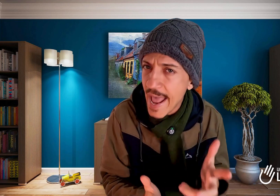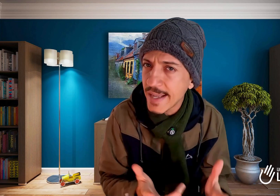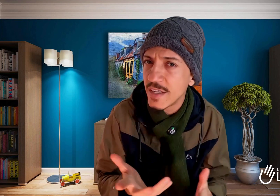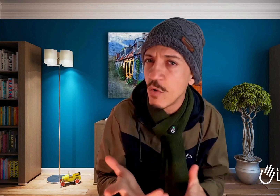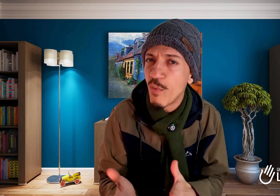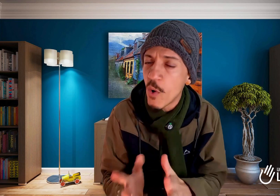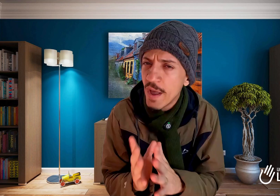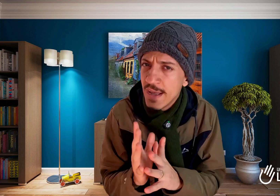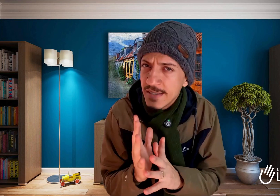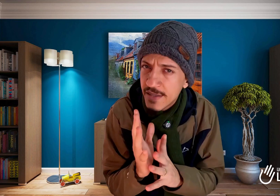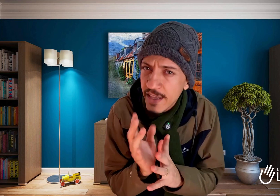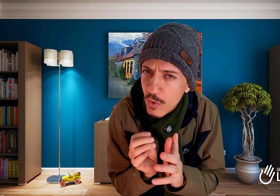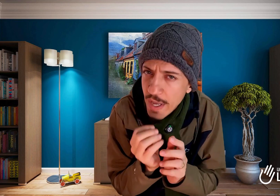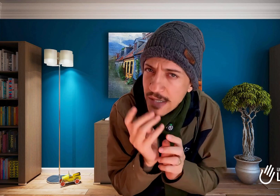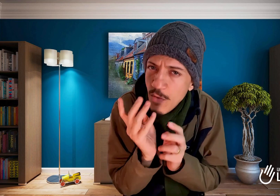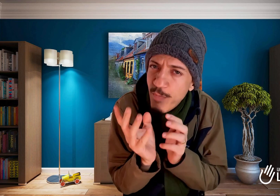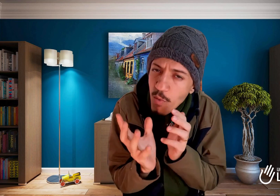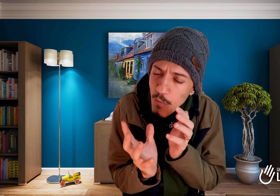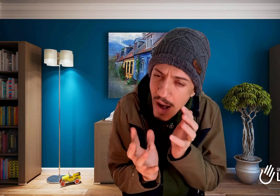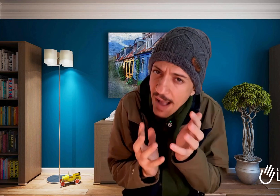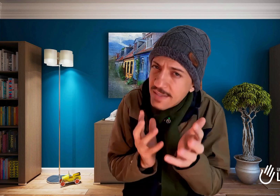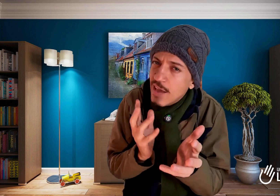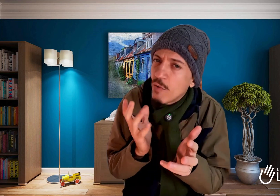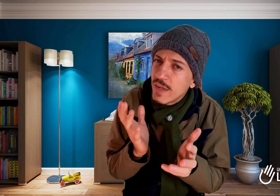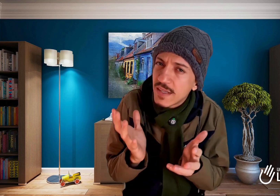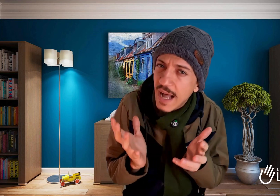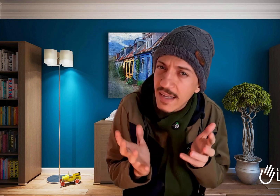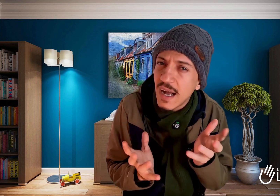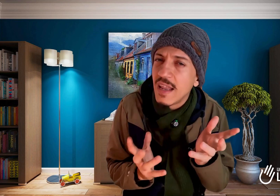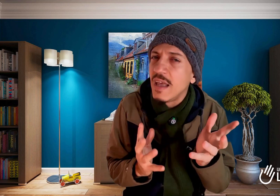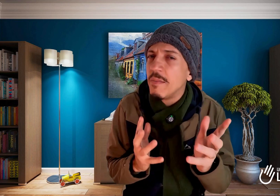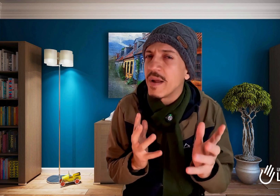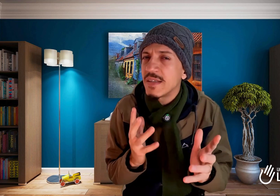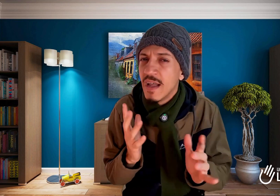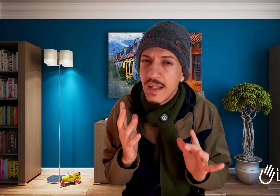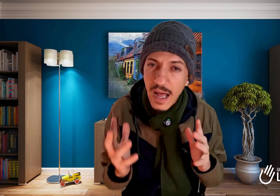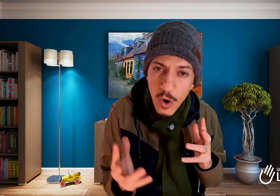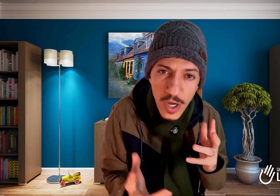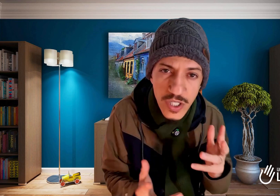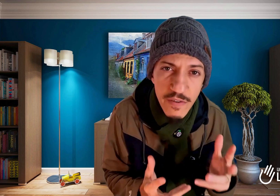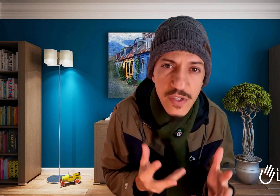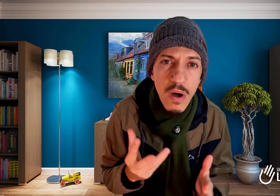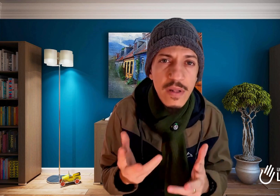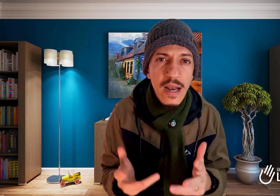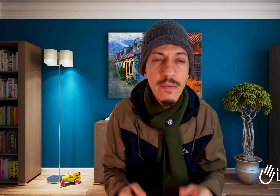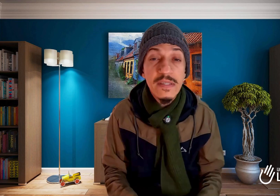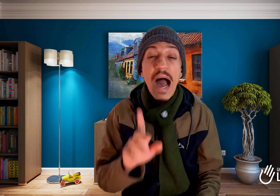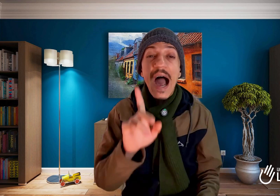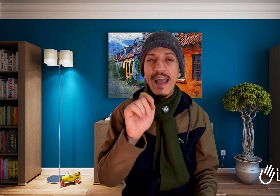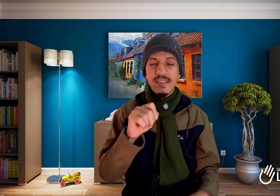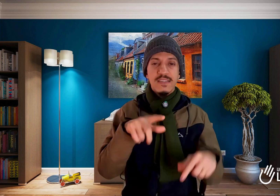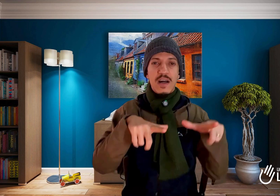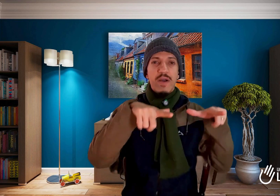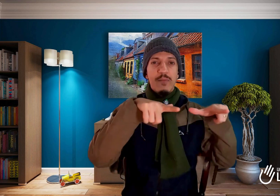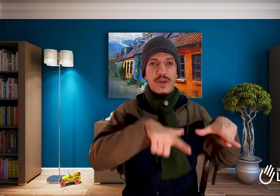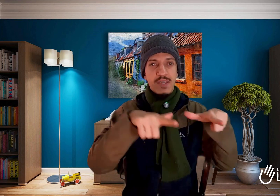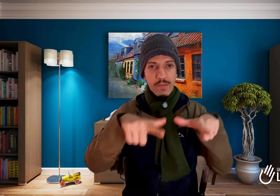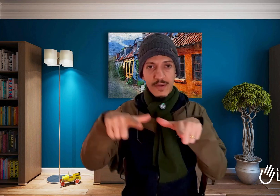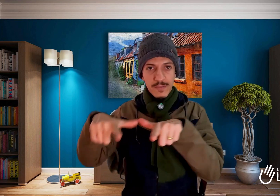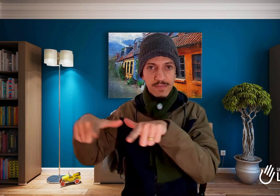um pouco. Você tem que conhecer um pouco mais da iconicidade da Libras, da lógica visual da Libras. Ah, esse sinal aqui, por exemplo, ó, isso